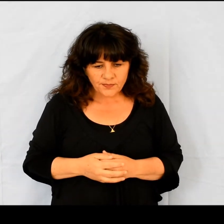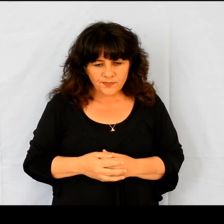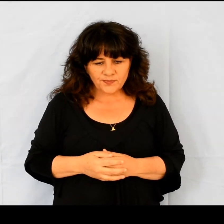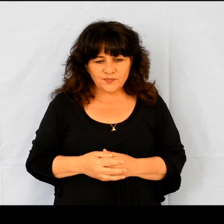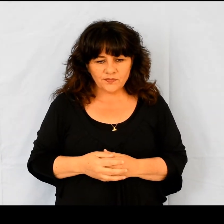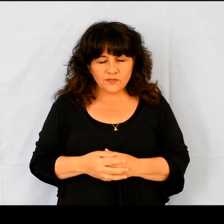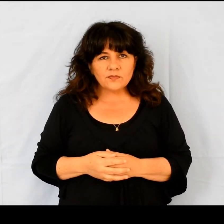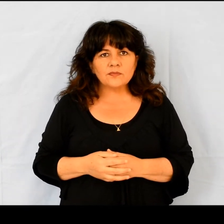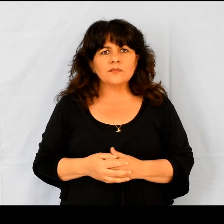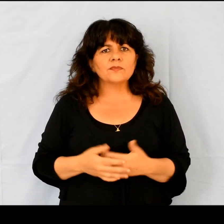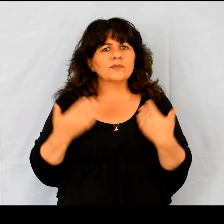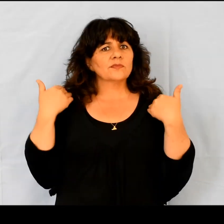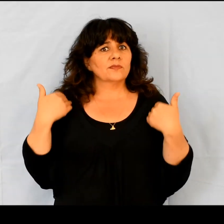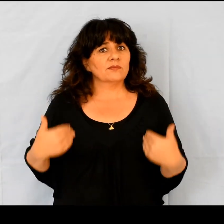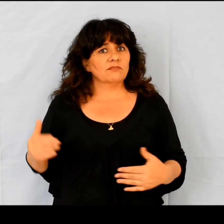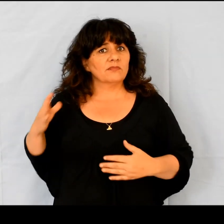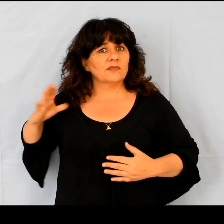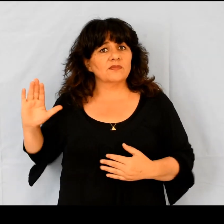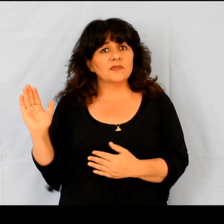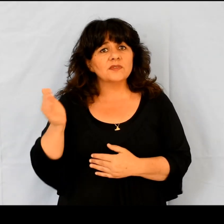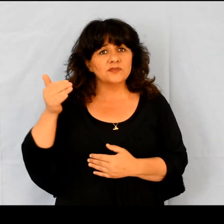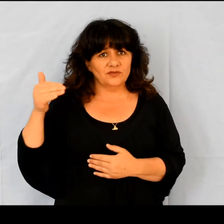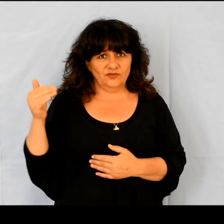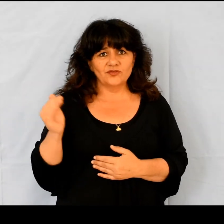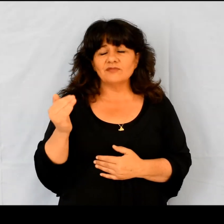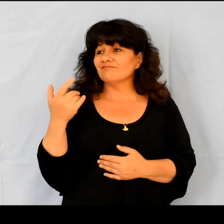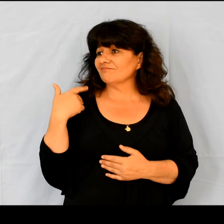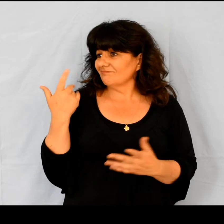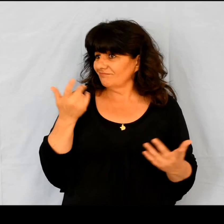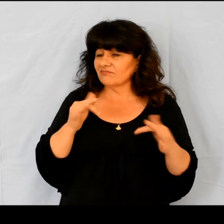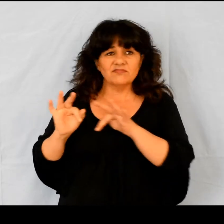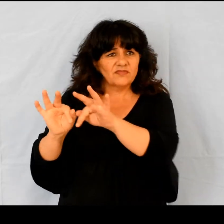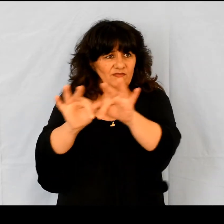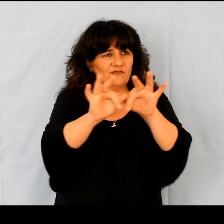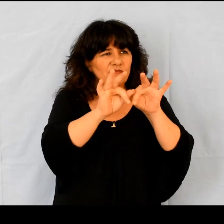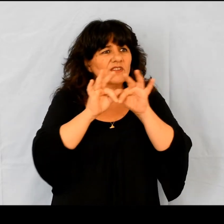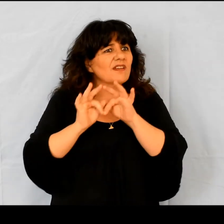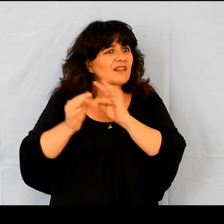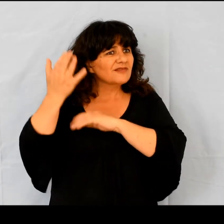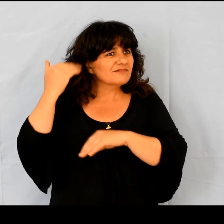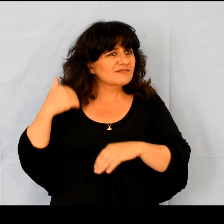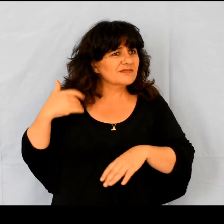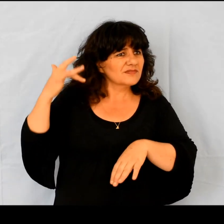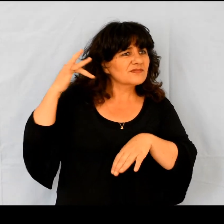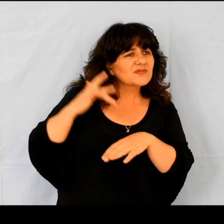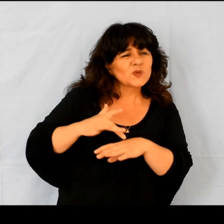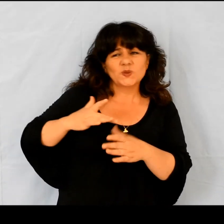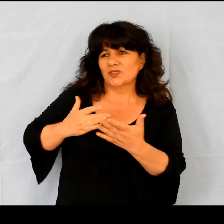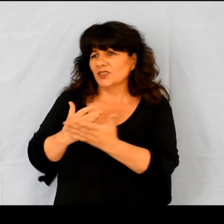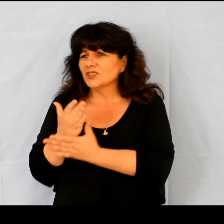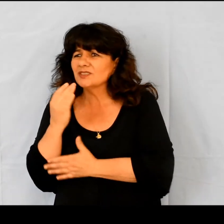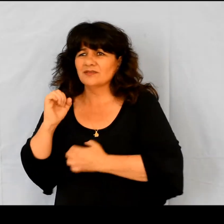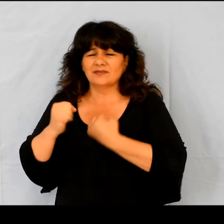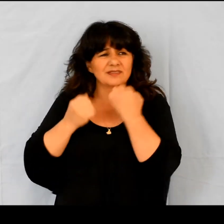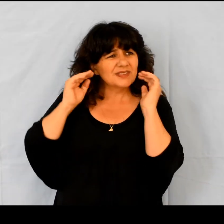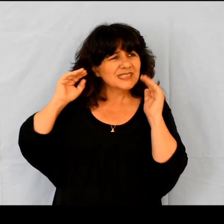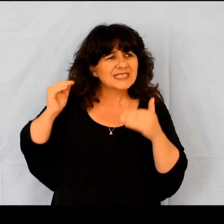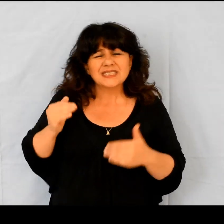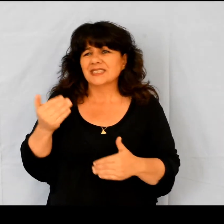Moi, Jean, votre frère, partageant avec vous la détresse, la royauté et la persévérance